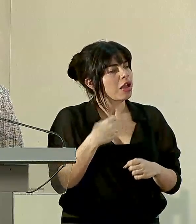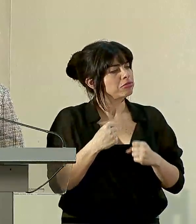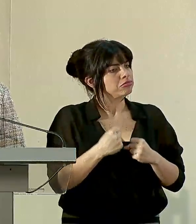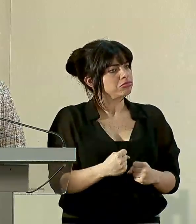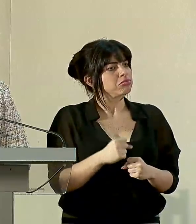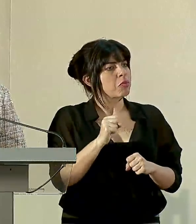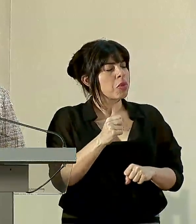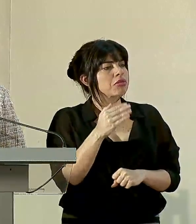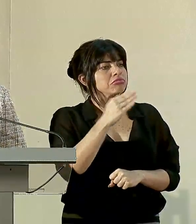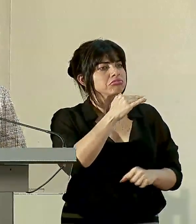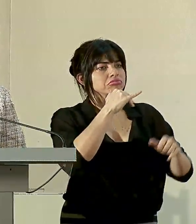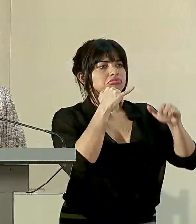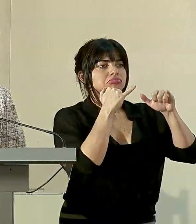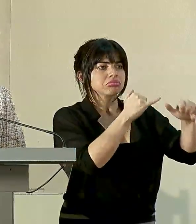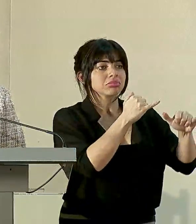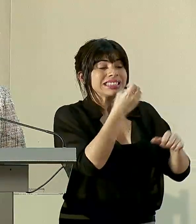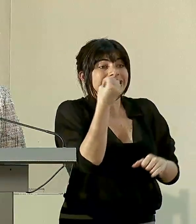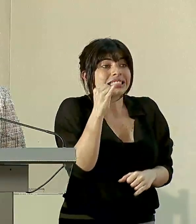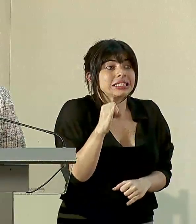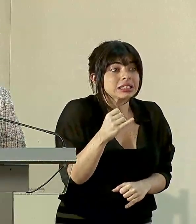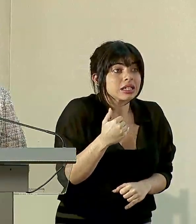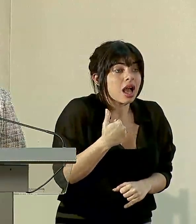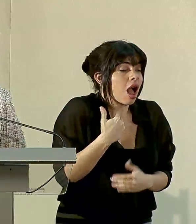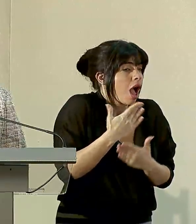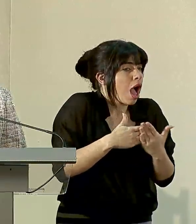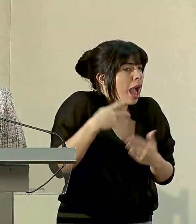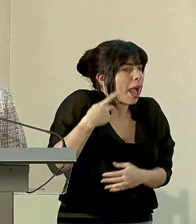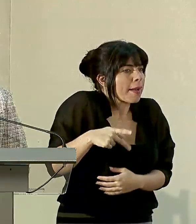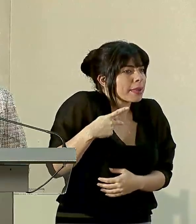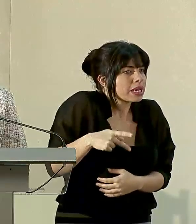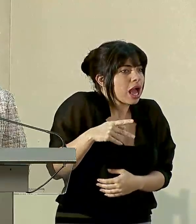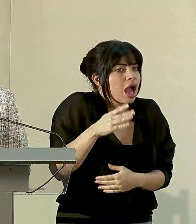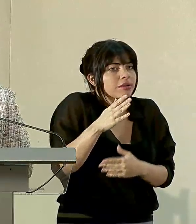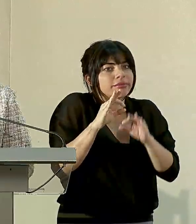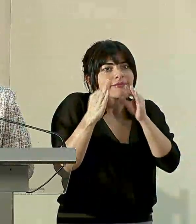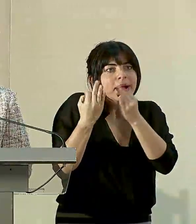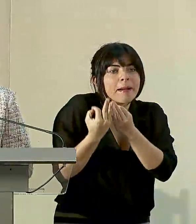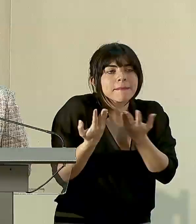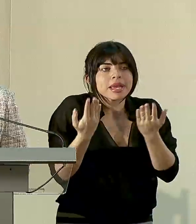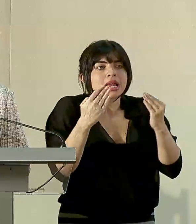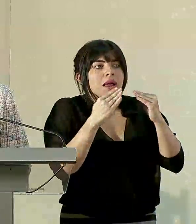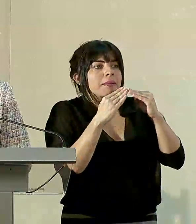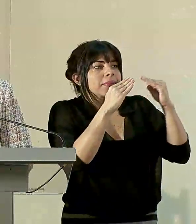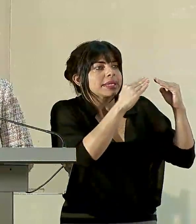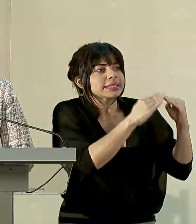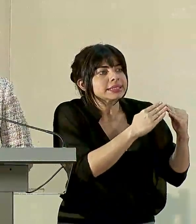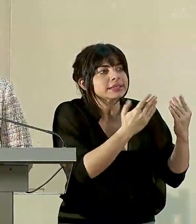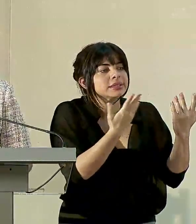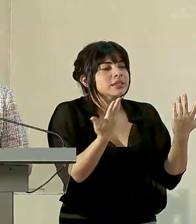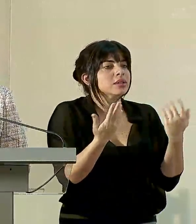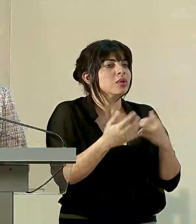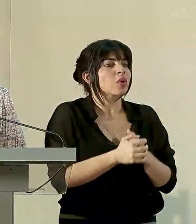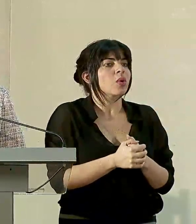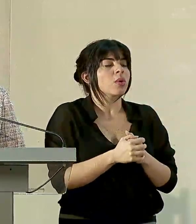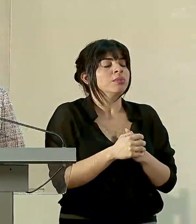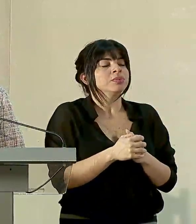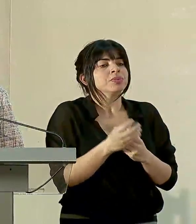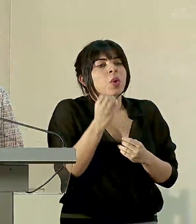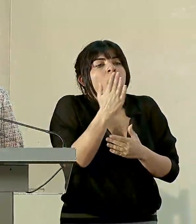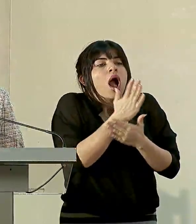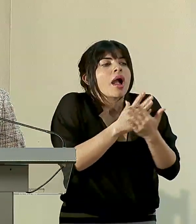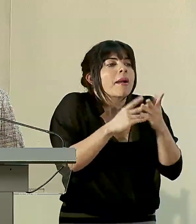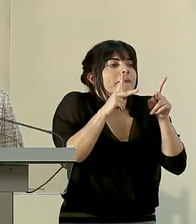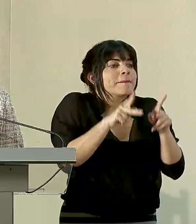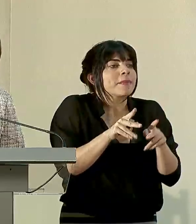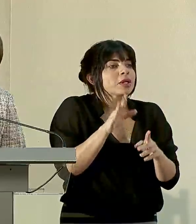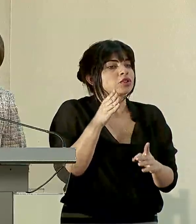fortaleza de denunciar si hay amenaza de algún familiar, de algún vecino o de alguna